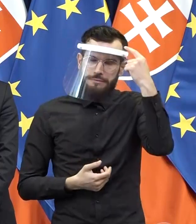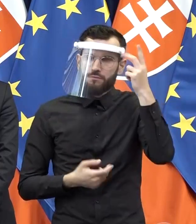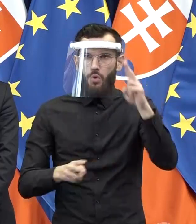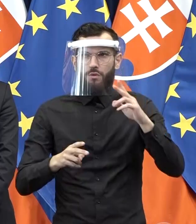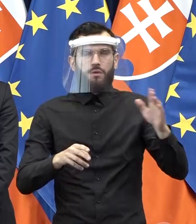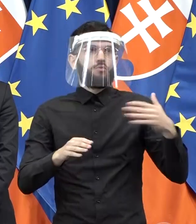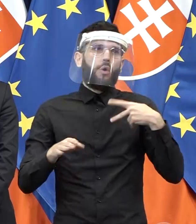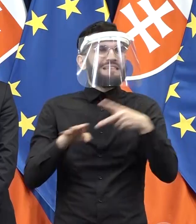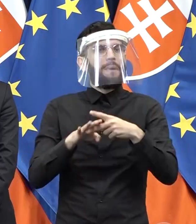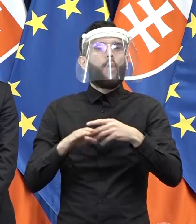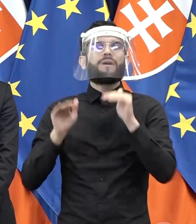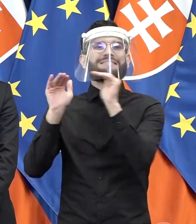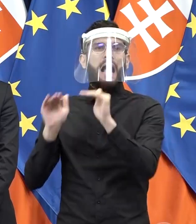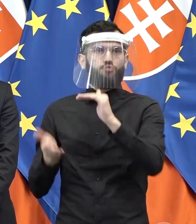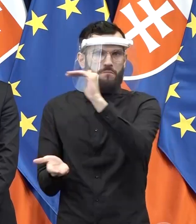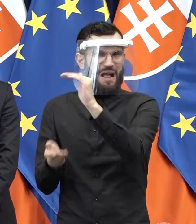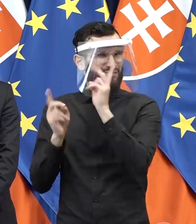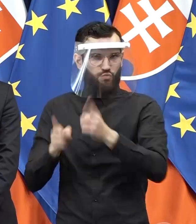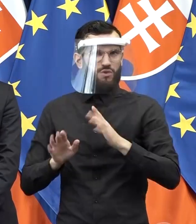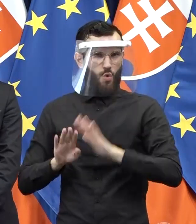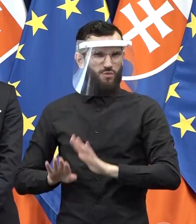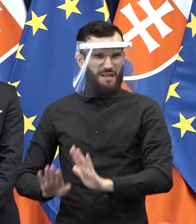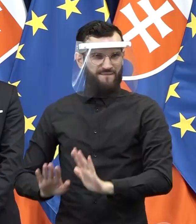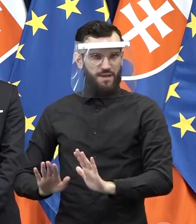bezpečné zásoby, ktoré potrebujeme pre samých seba.